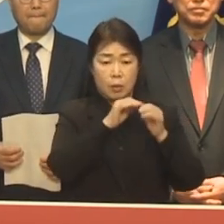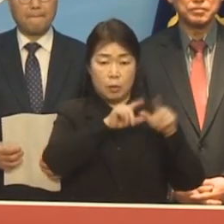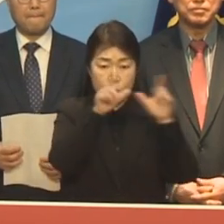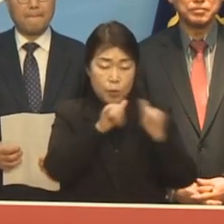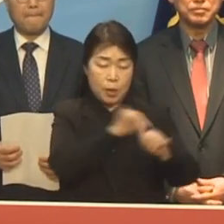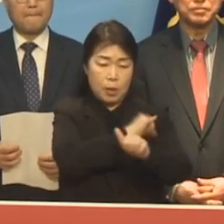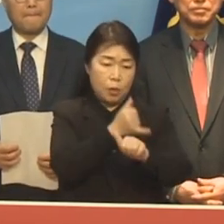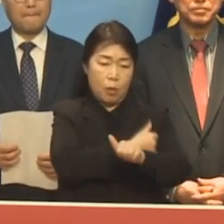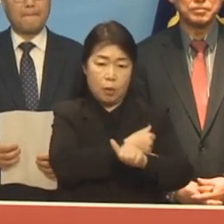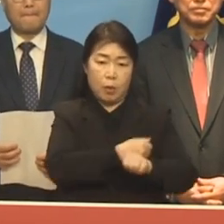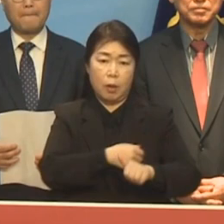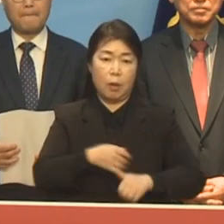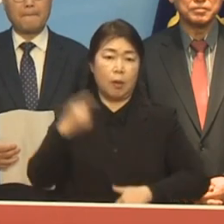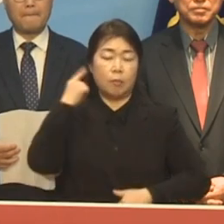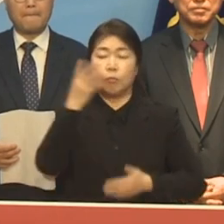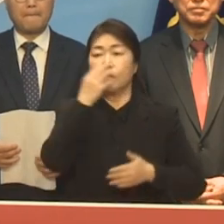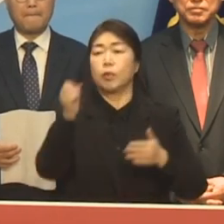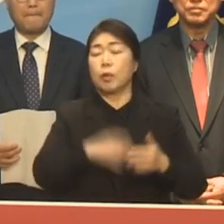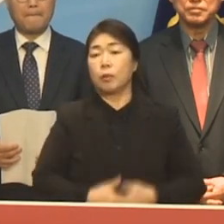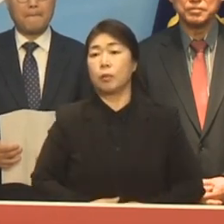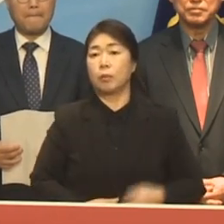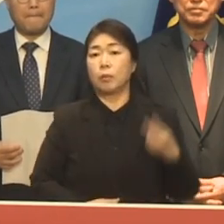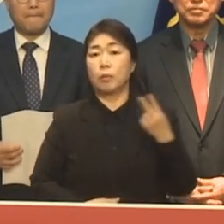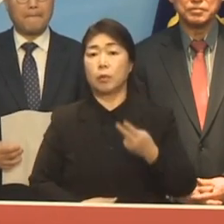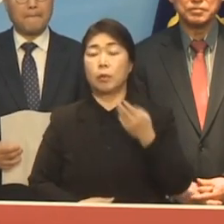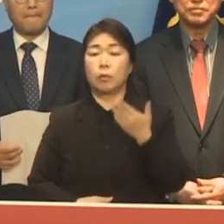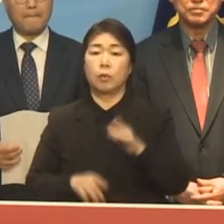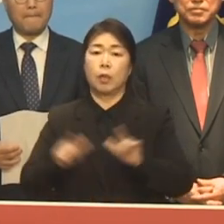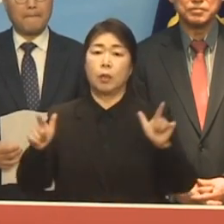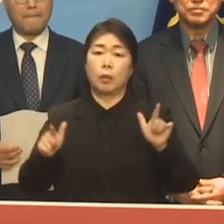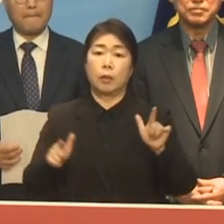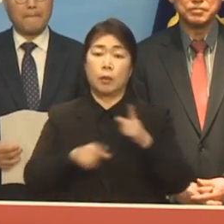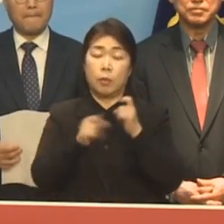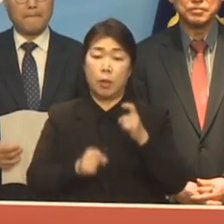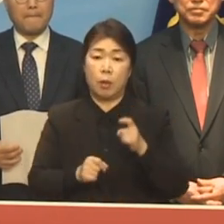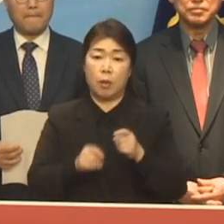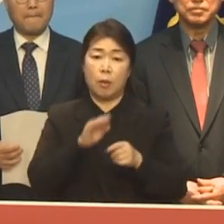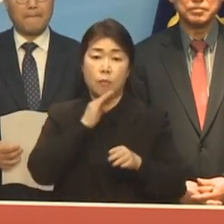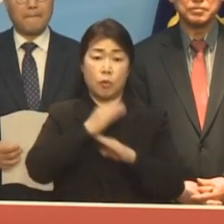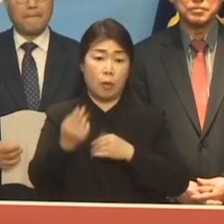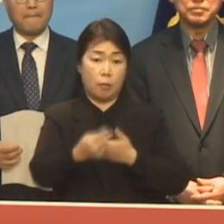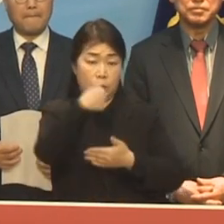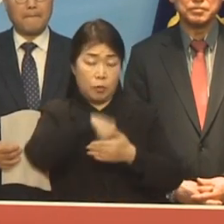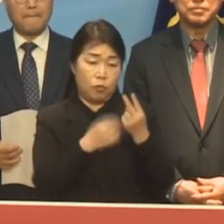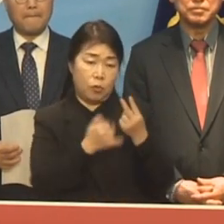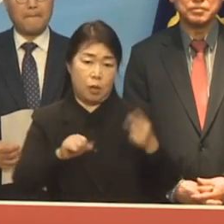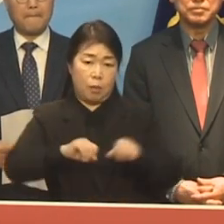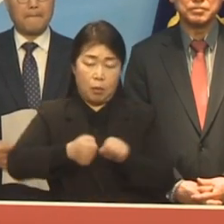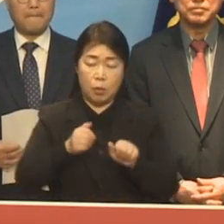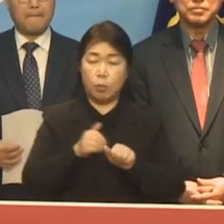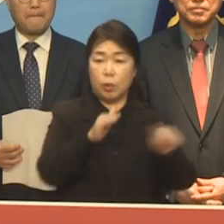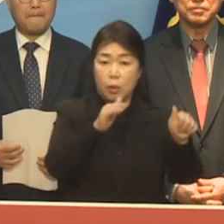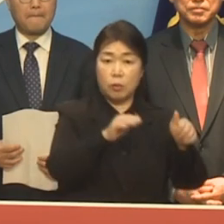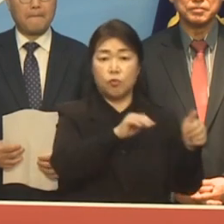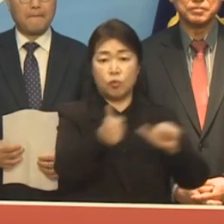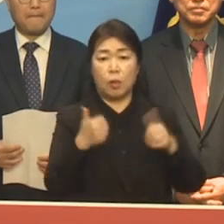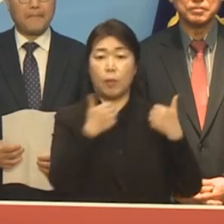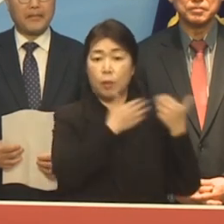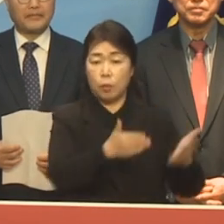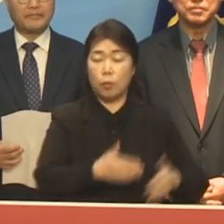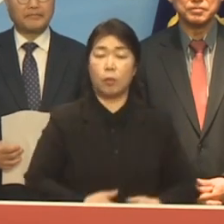감았고 2019년 11월 탈북어민 2명을 강제로 북송하여 사지로 몰아넣었고 2020년